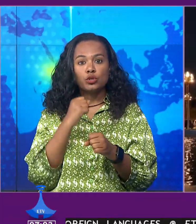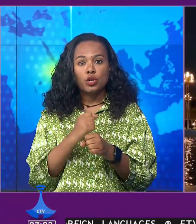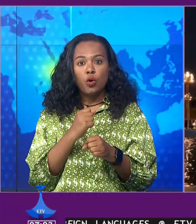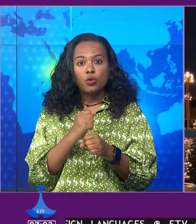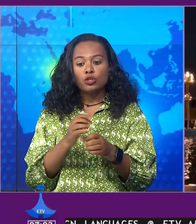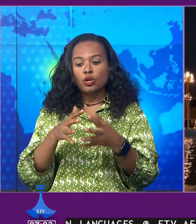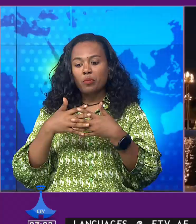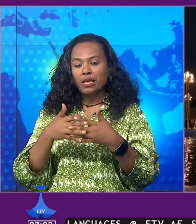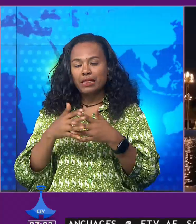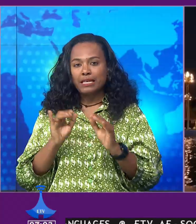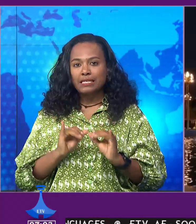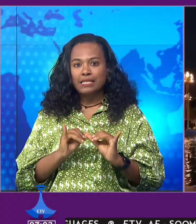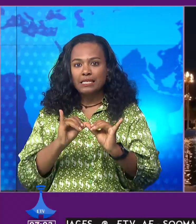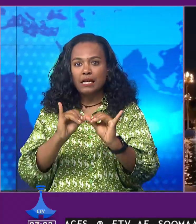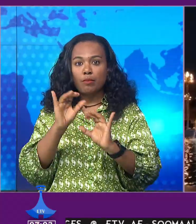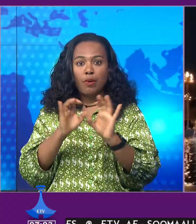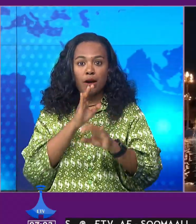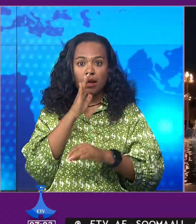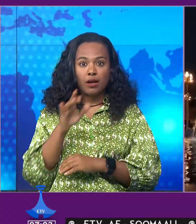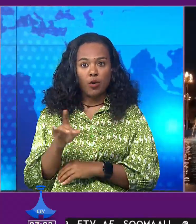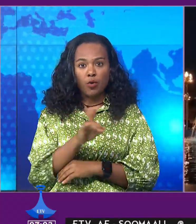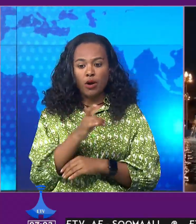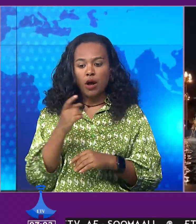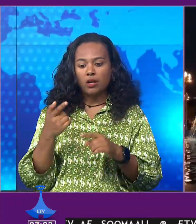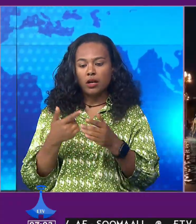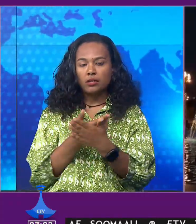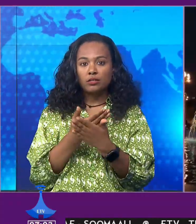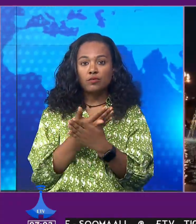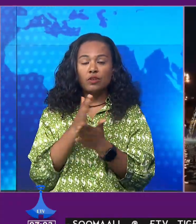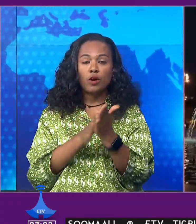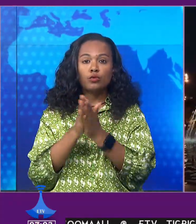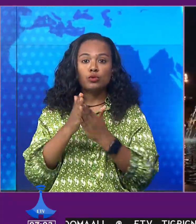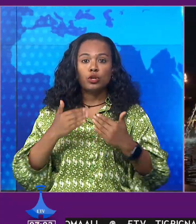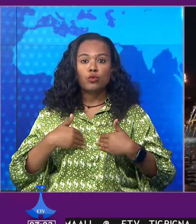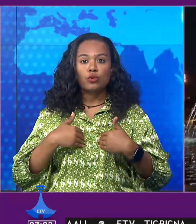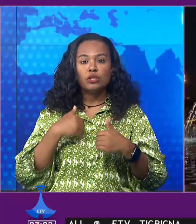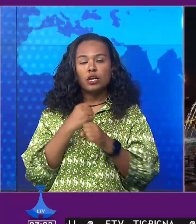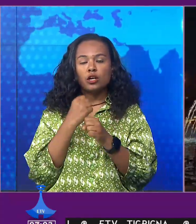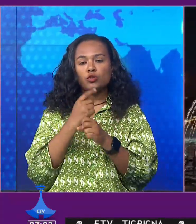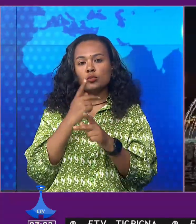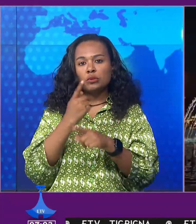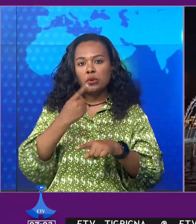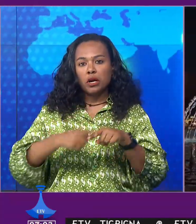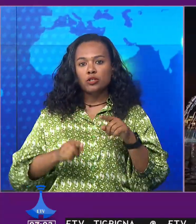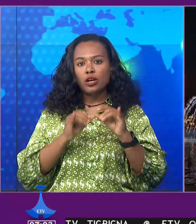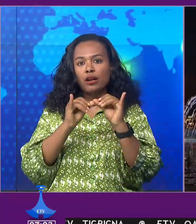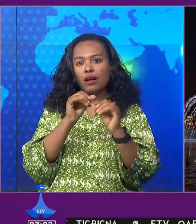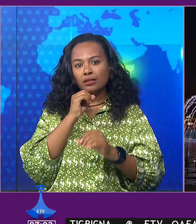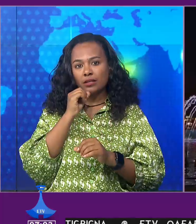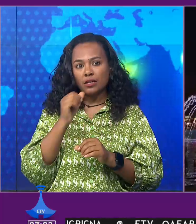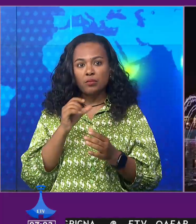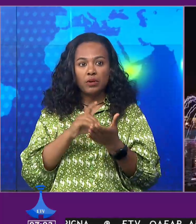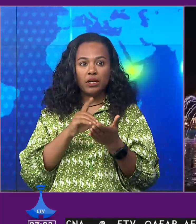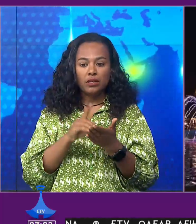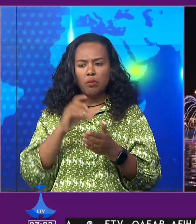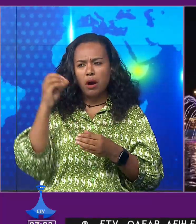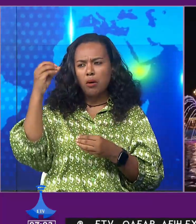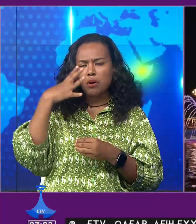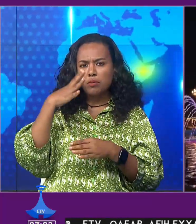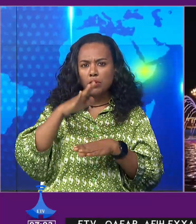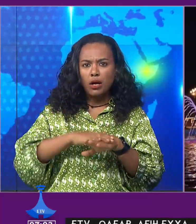ሜንቴን ሰስቴን የማናደርግ ከሆነ አዳዲስ ፍላጎቶች አሉ። የሰራናቸው መጠበቅ የማንችል ከሆነ አይዘልቅም እና በከተማ መብራት